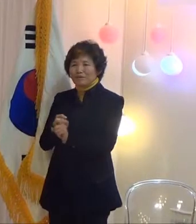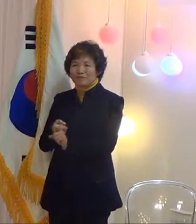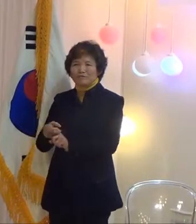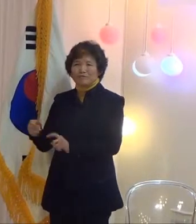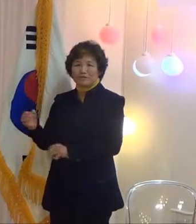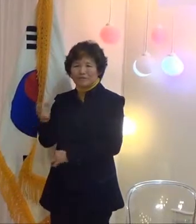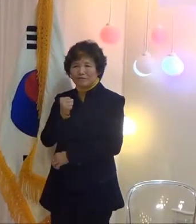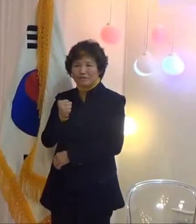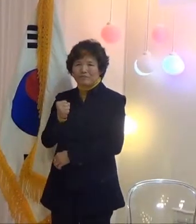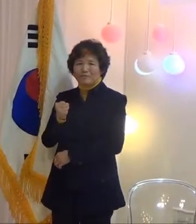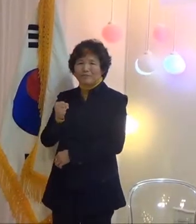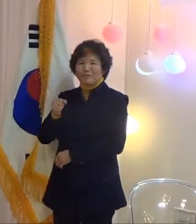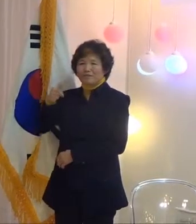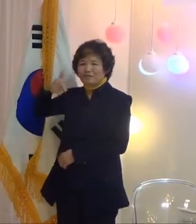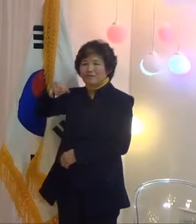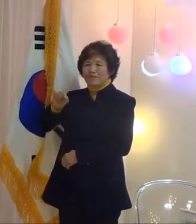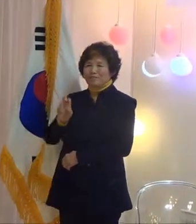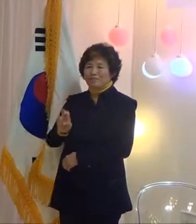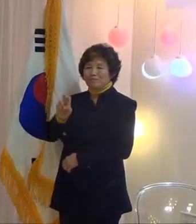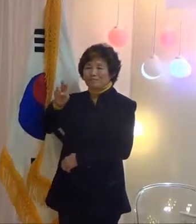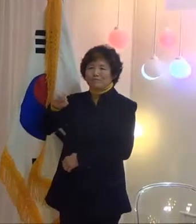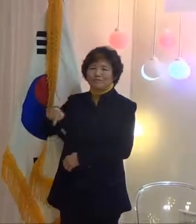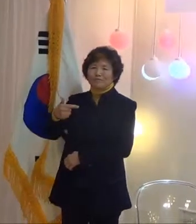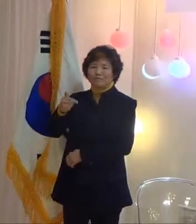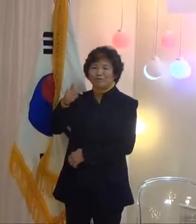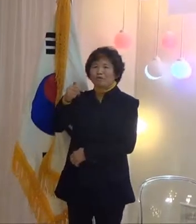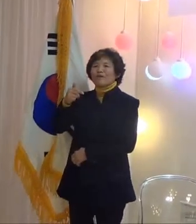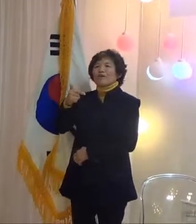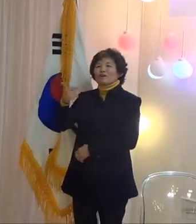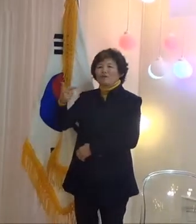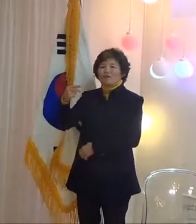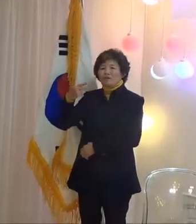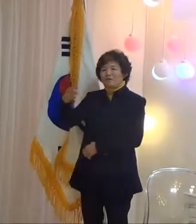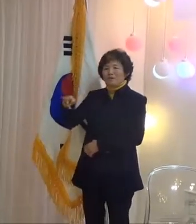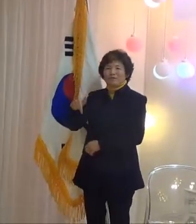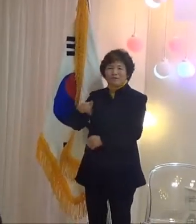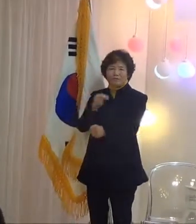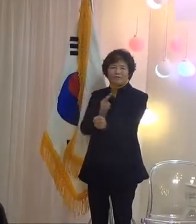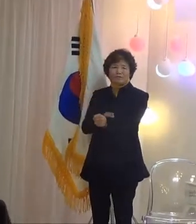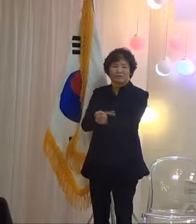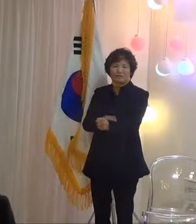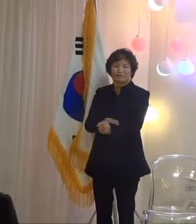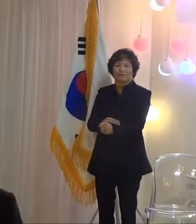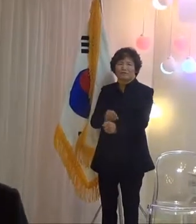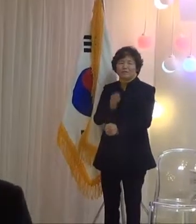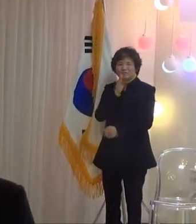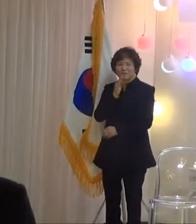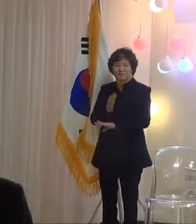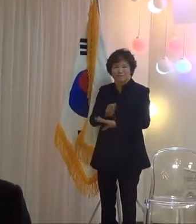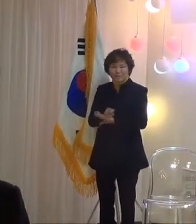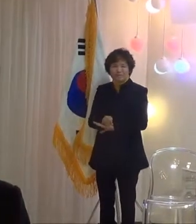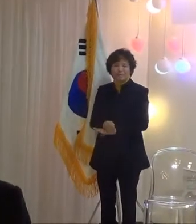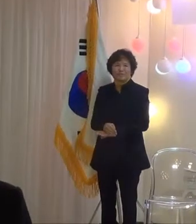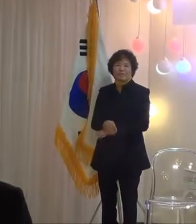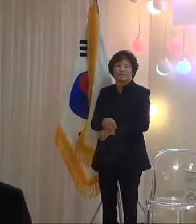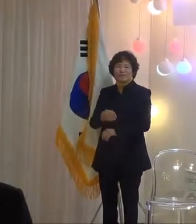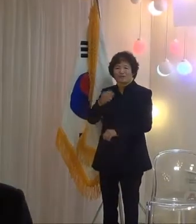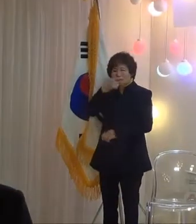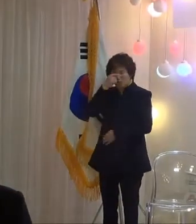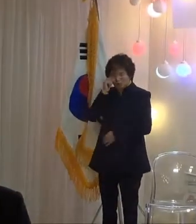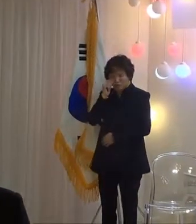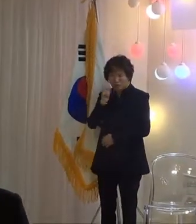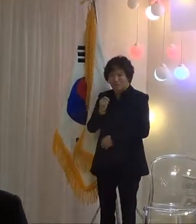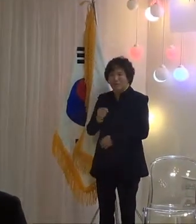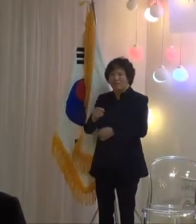해준 김문득 교수님 너무 감사하고요. 그리고 보면 좀 덜 떨어지고 참 모자라는데 이 많은